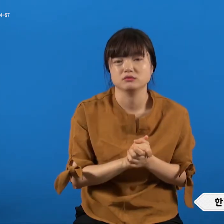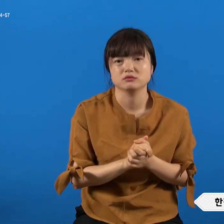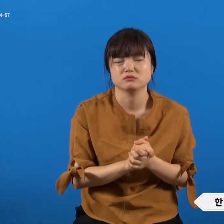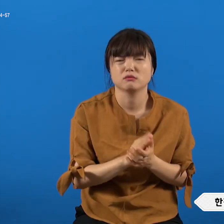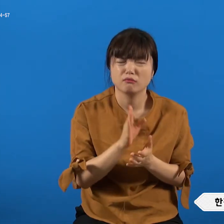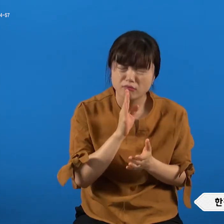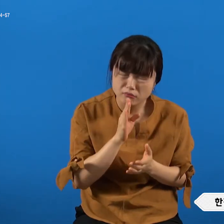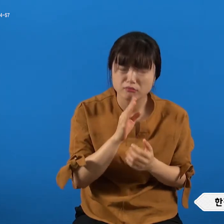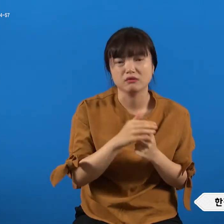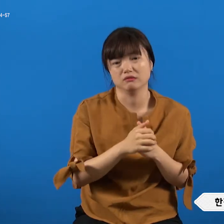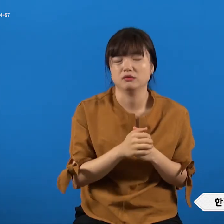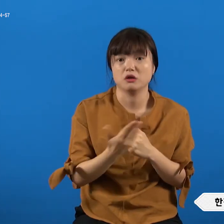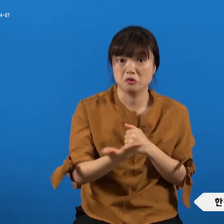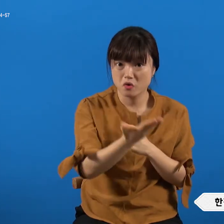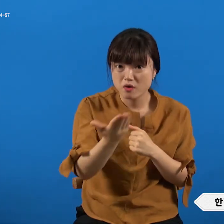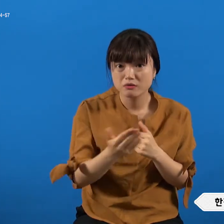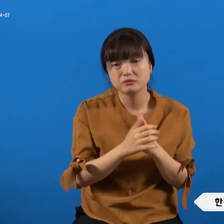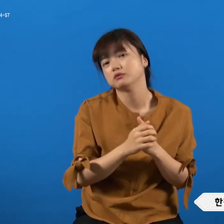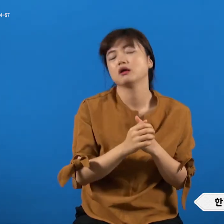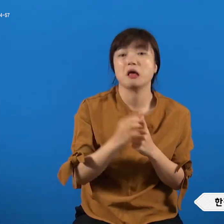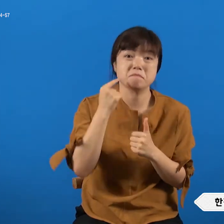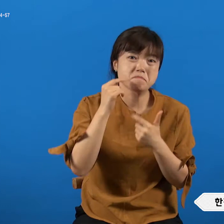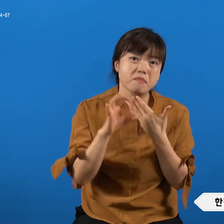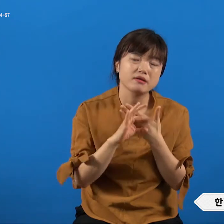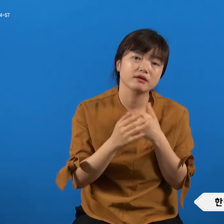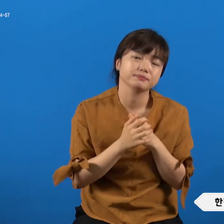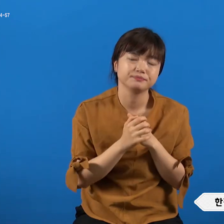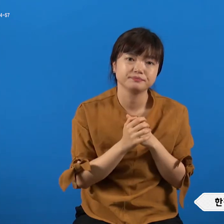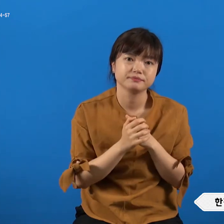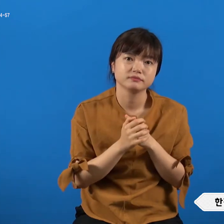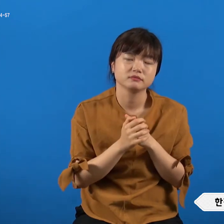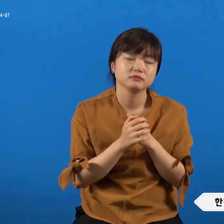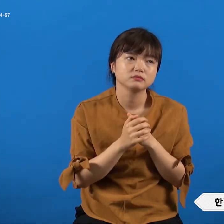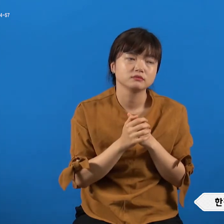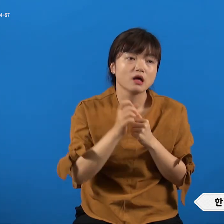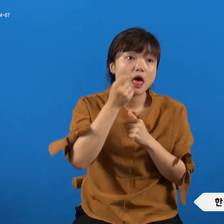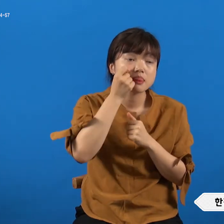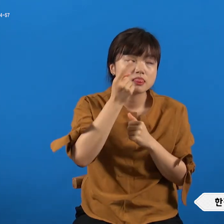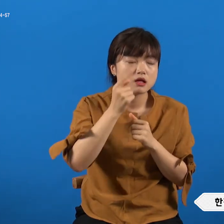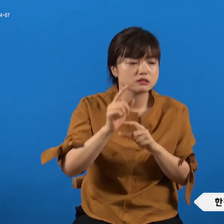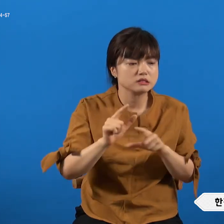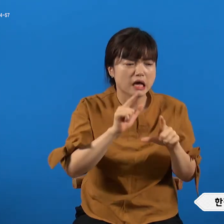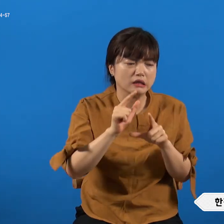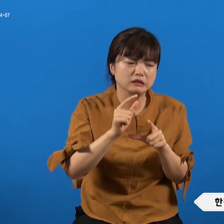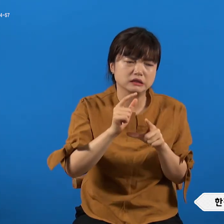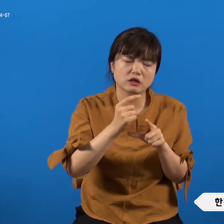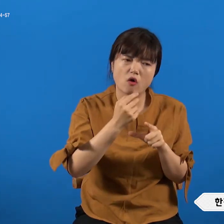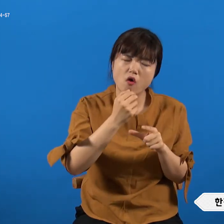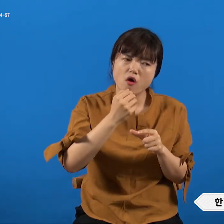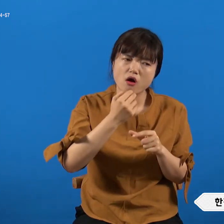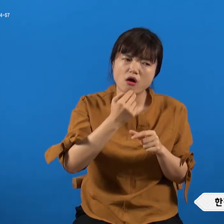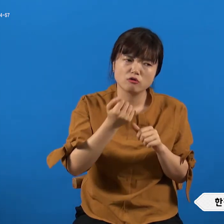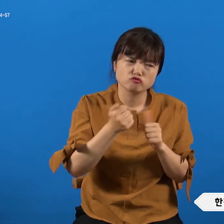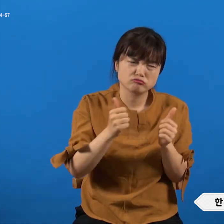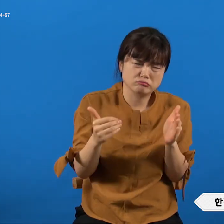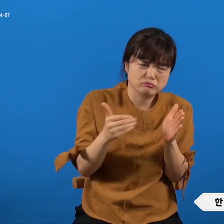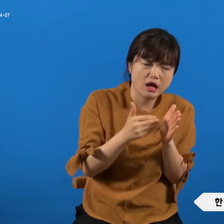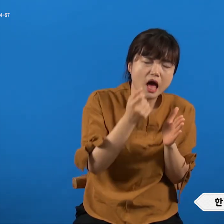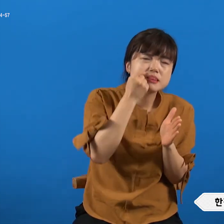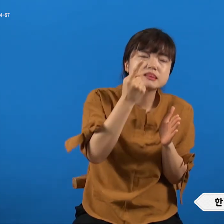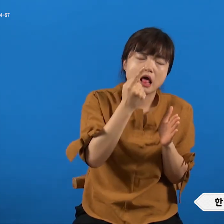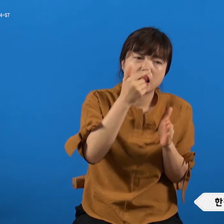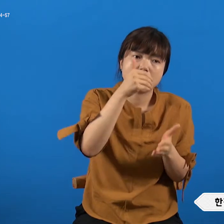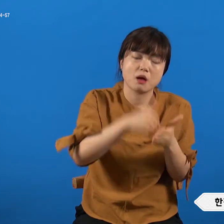정말 그렇습니다. 여러분, 만약에 한 달 시한부 생을 선고받는다면, 여러분이